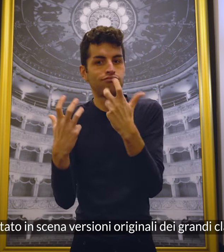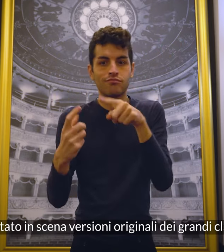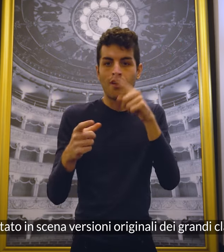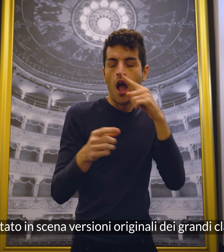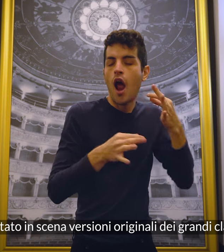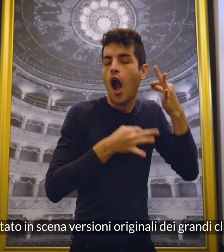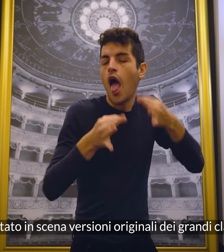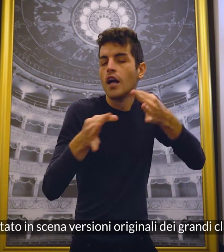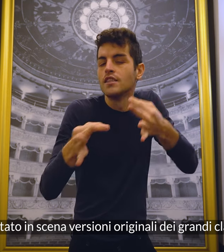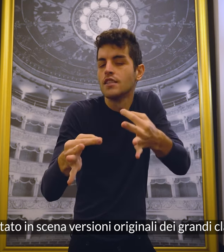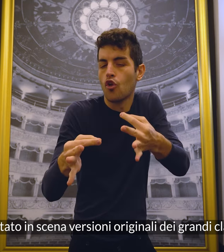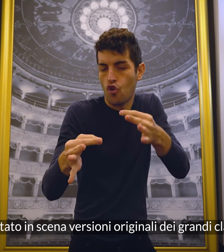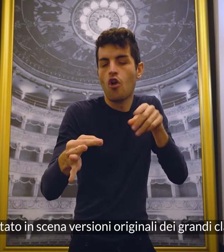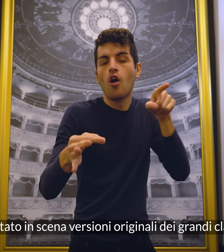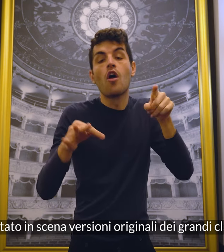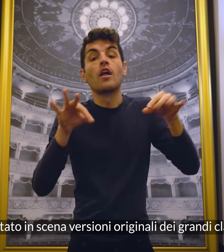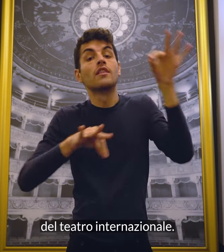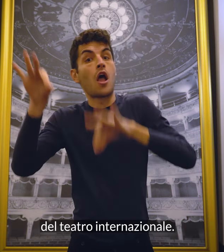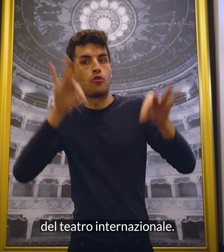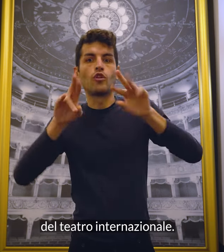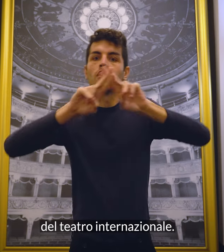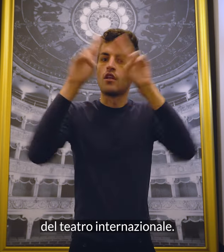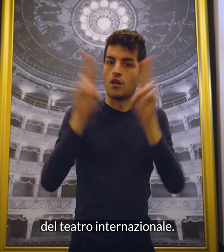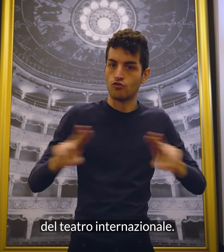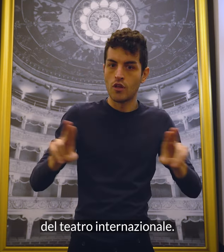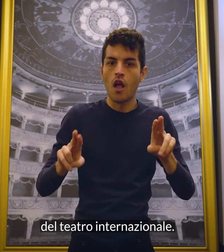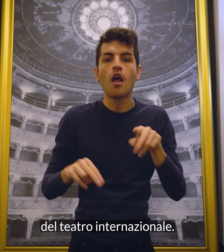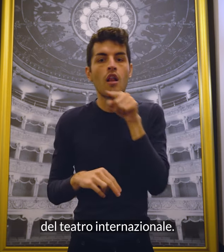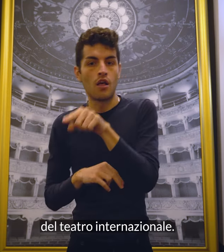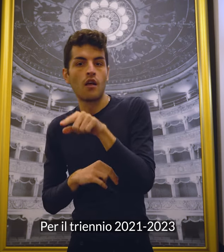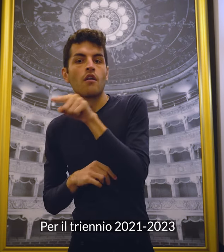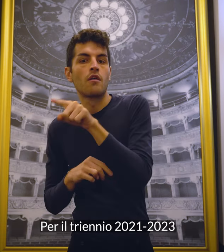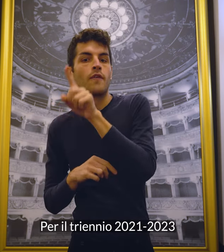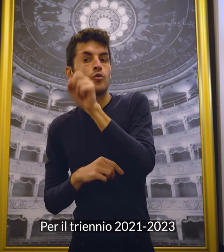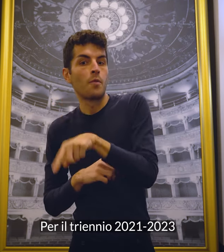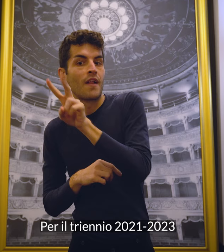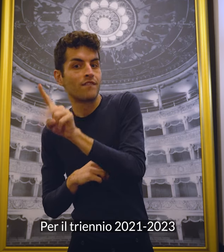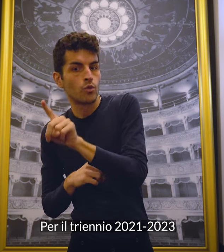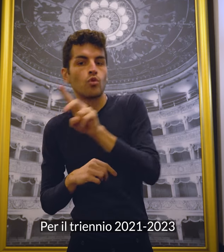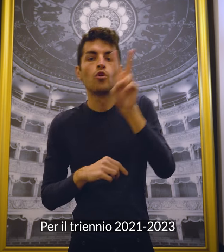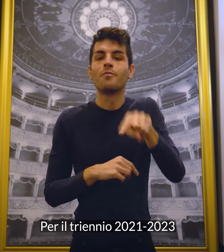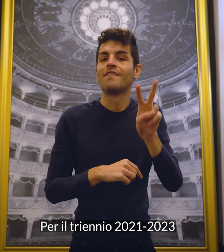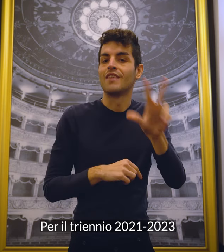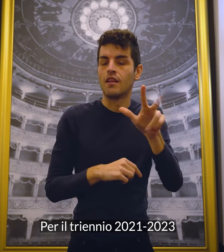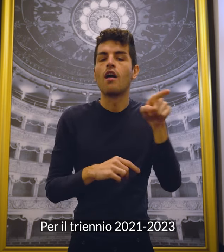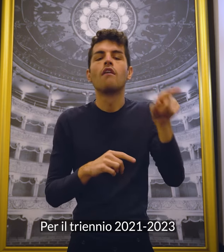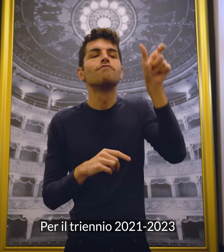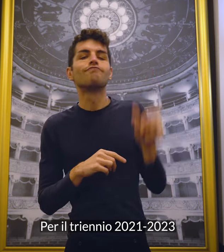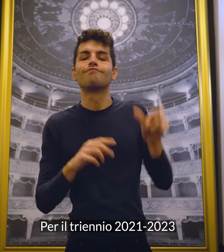versioni originali dei grandi classici del teatro internazionale per il triennio 2021-2023